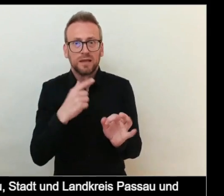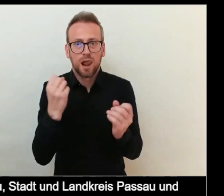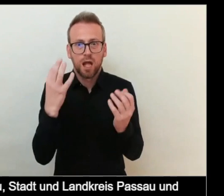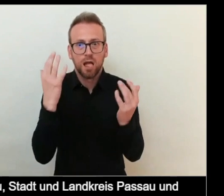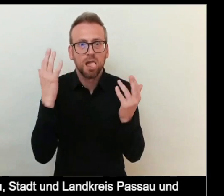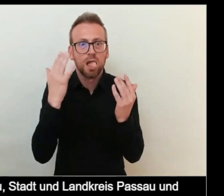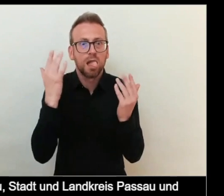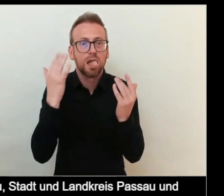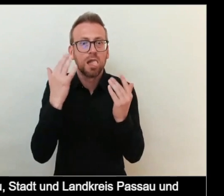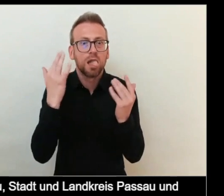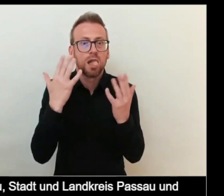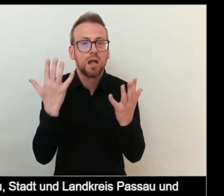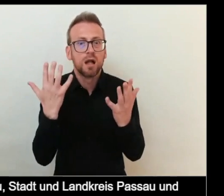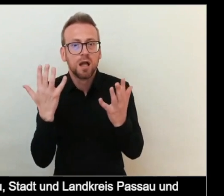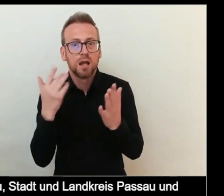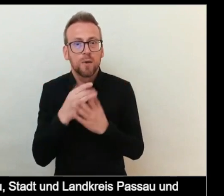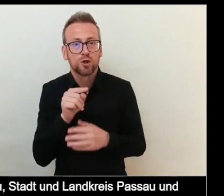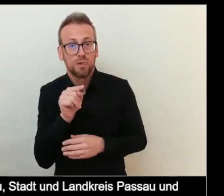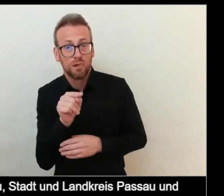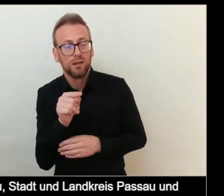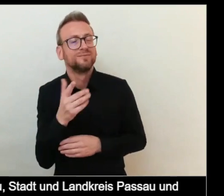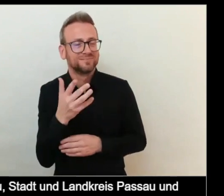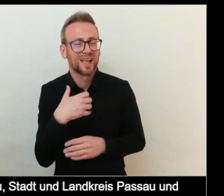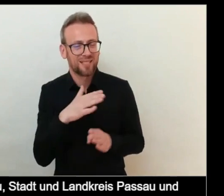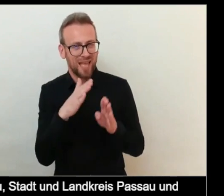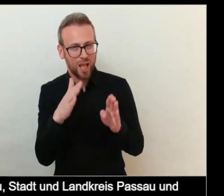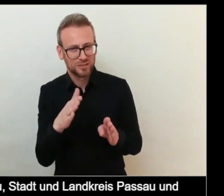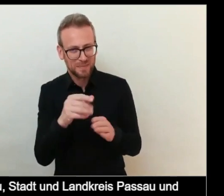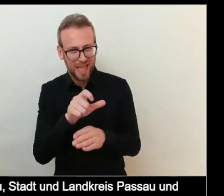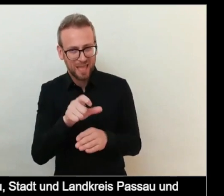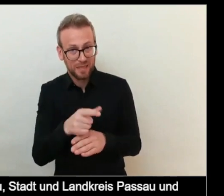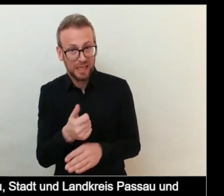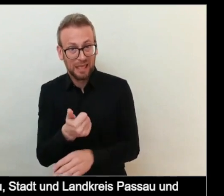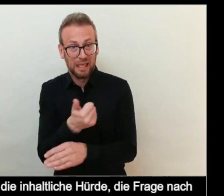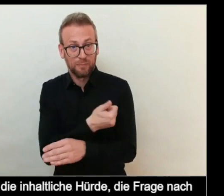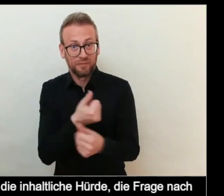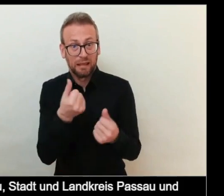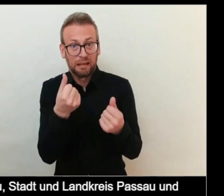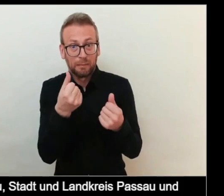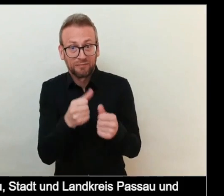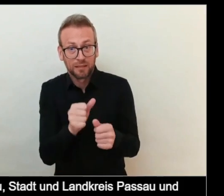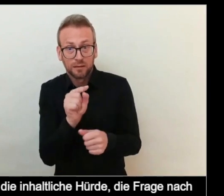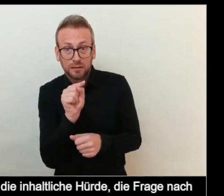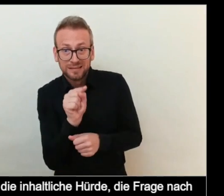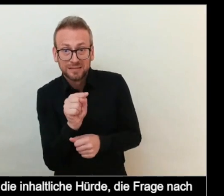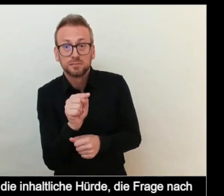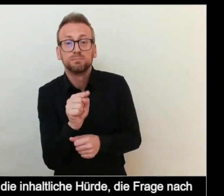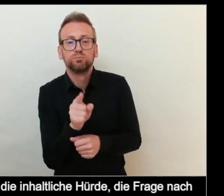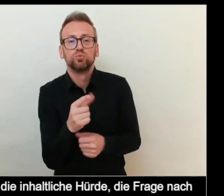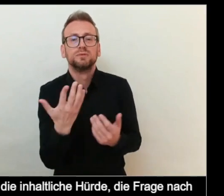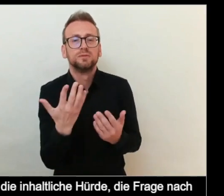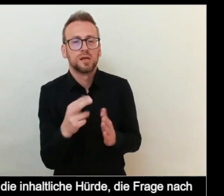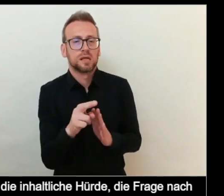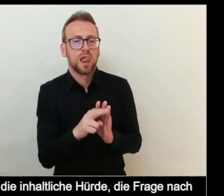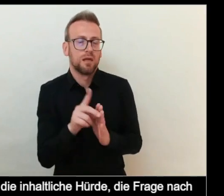Aber natürlich tun wir alles, um unsere Bevölkerung zu schützen, wenn es notwendig ist. Und natürlich gehe ich davon aus, wenn es sich jetzt